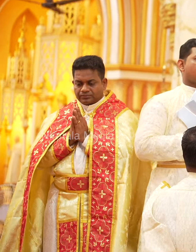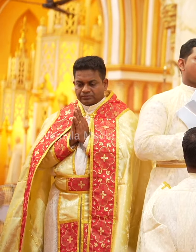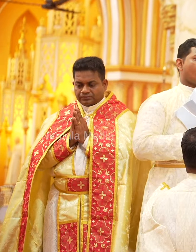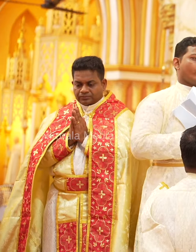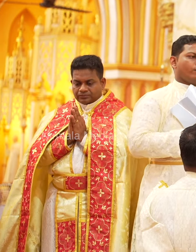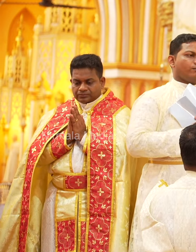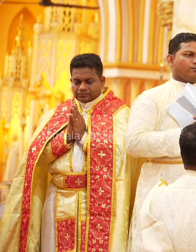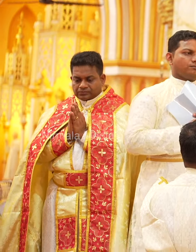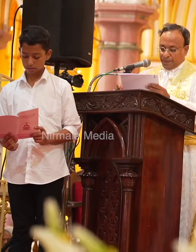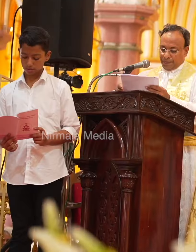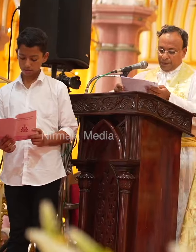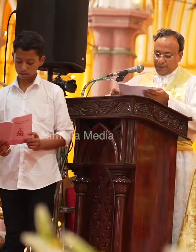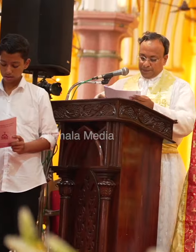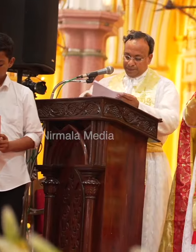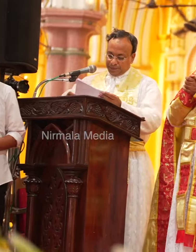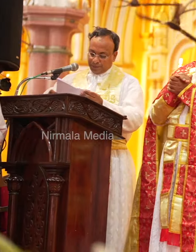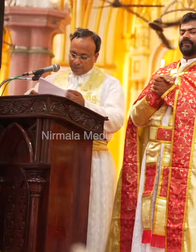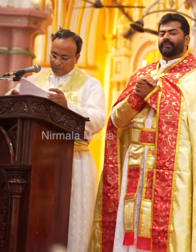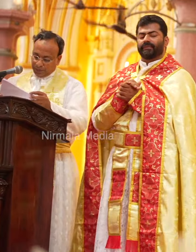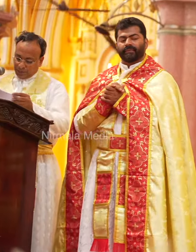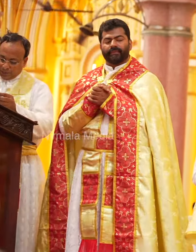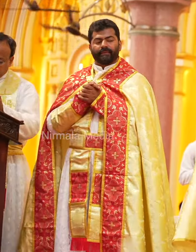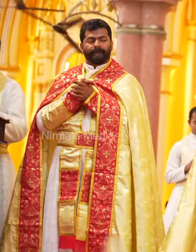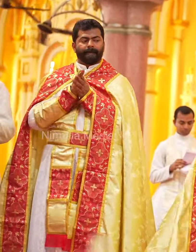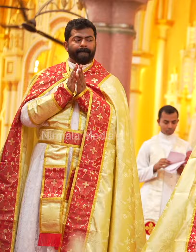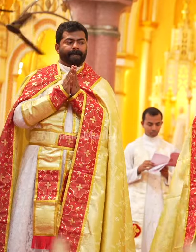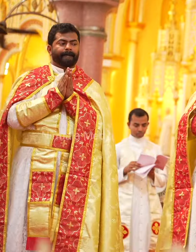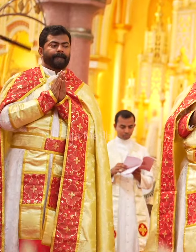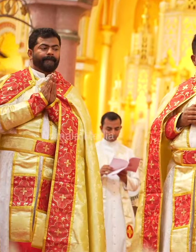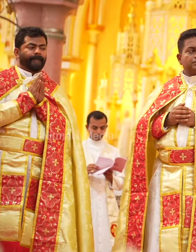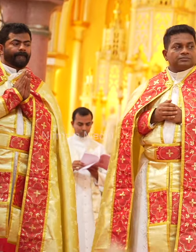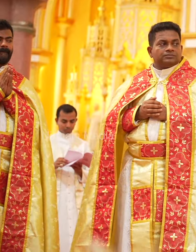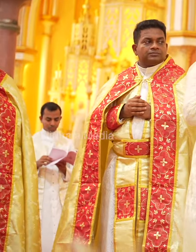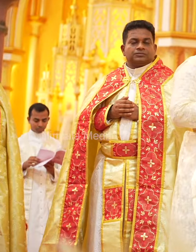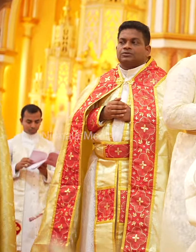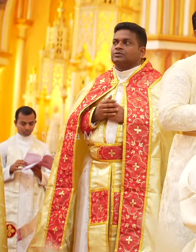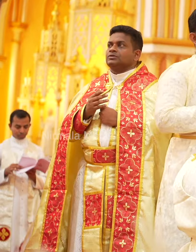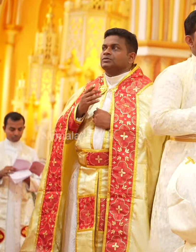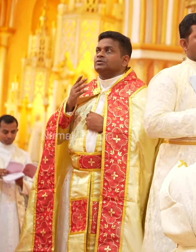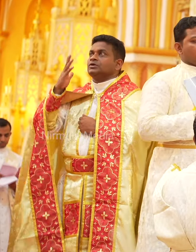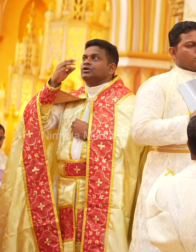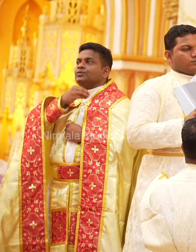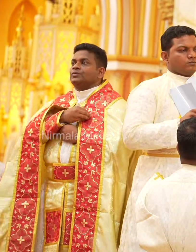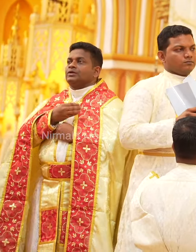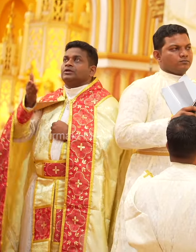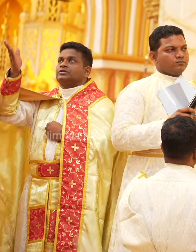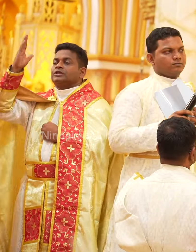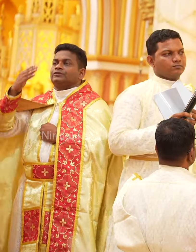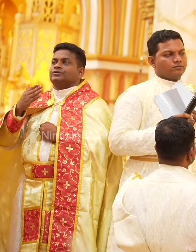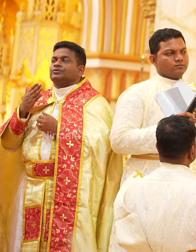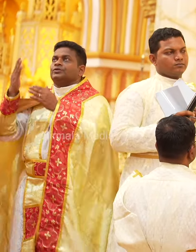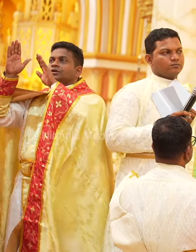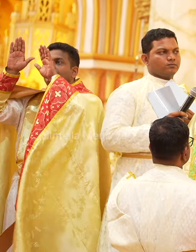ഡീക്കൻ അപേക്ഷിക്കുന്നു. അത്യുന്നതങ്ങളിലേക്ക് നിങ്ങൾ കണ്ണുകളുയർത്തി കാരുണ്യവാനായ ദൈവത്തോട് അനുഗ്രഹം